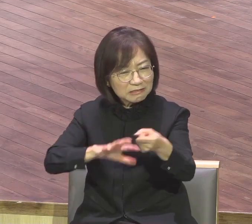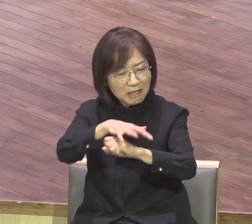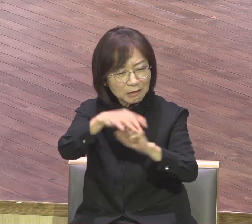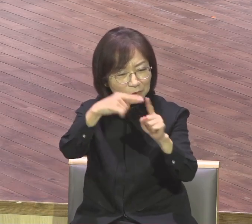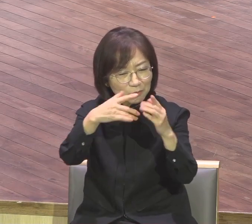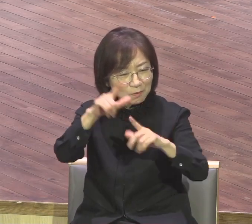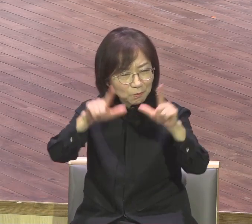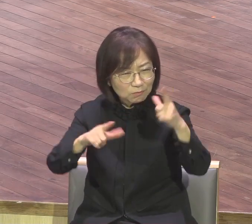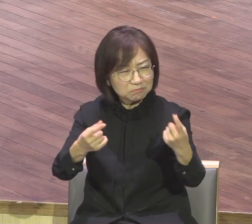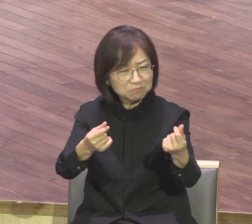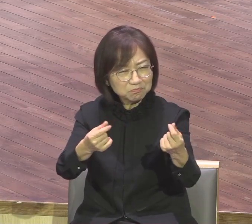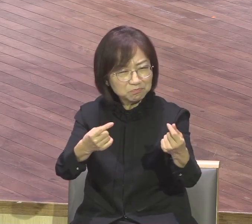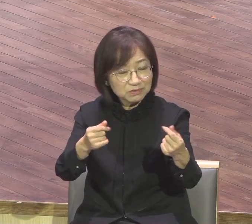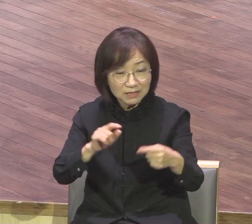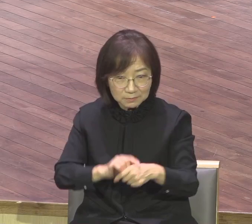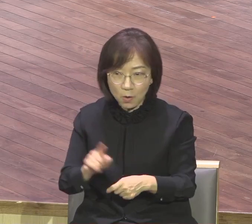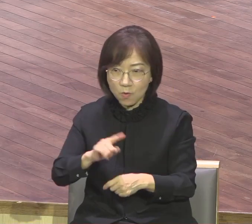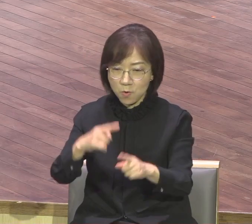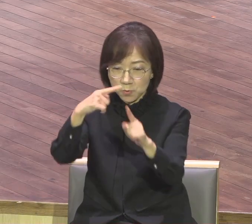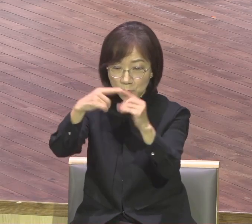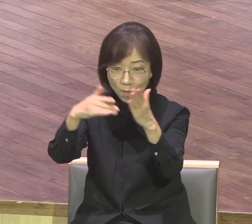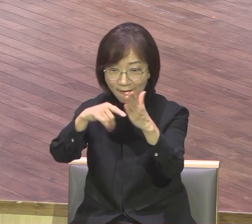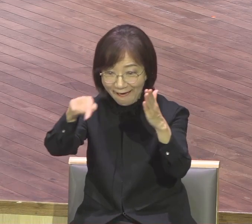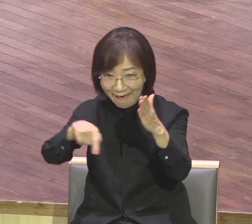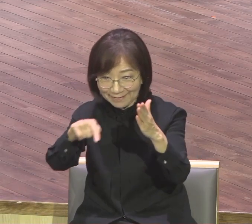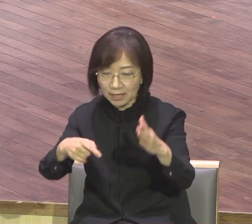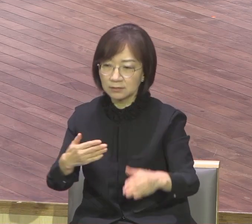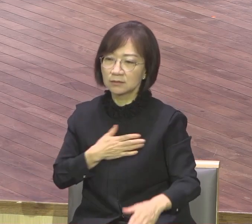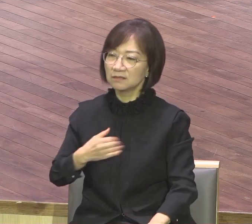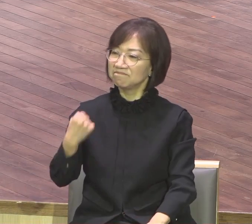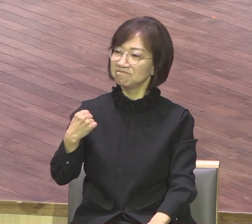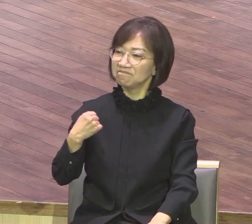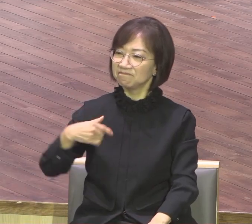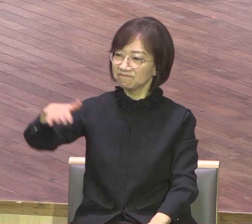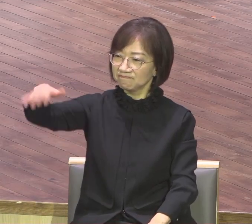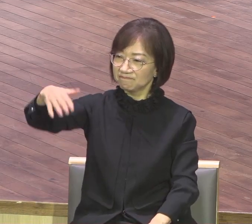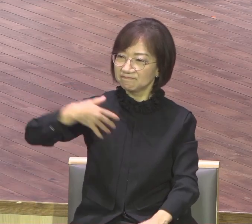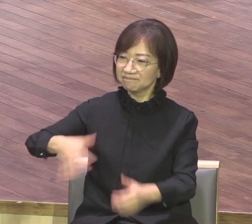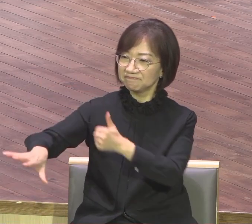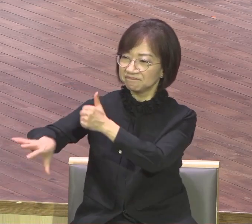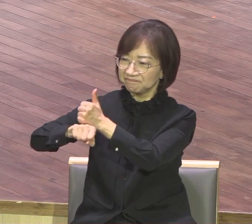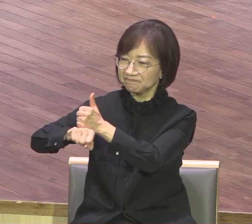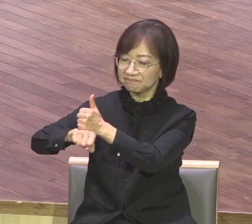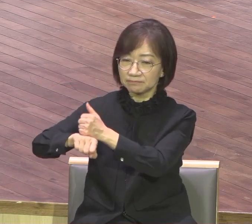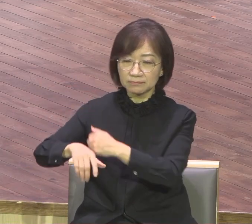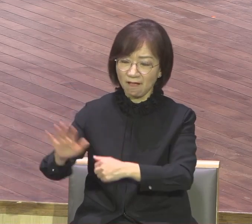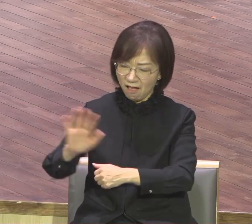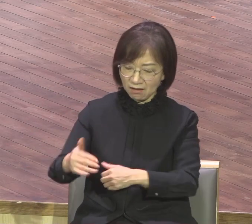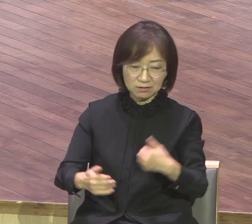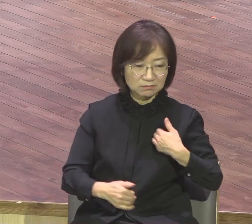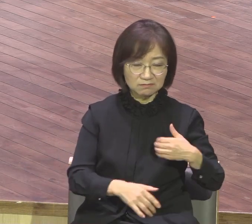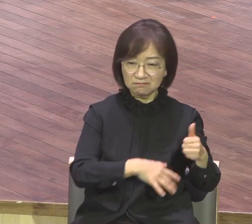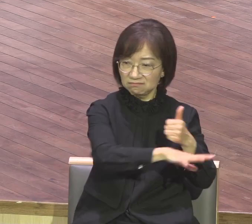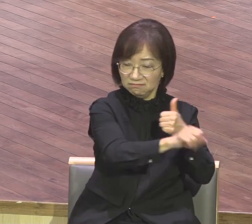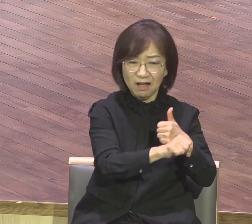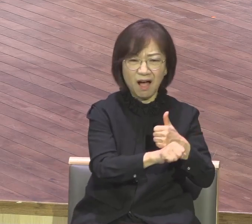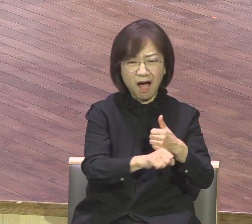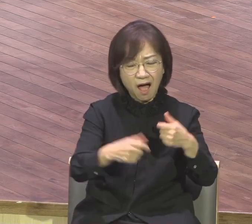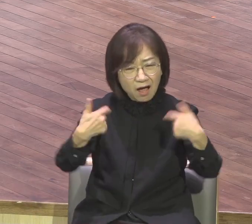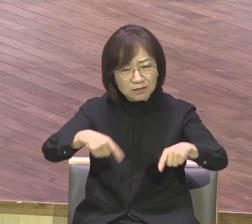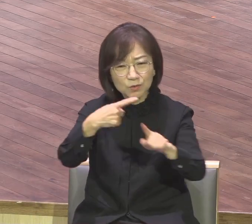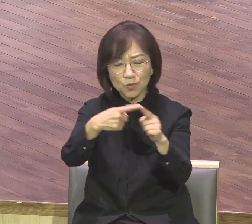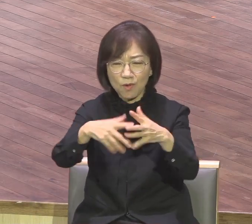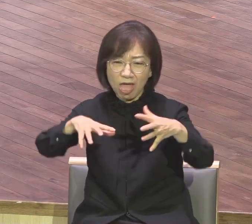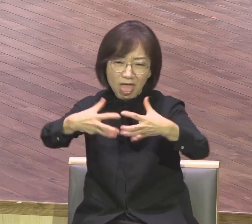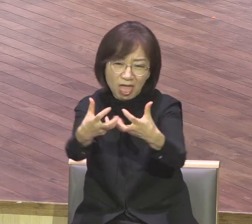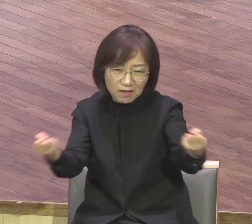mismo. 어떻게 하든지 파워하는 기득권이 있는 팀이 있어요. Siempre en las iglesias hay unos personales que quieren liderar la